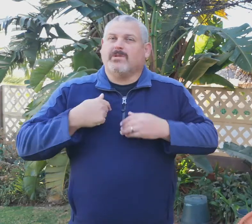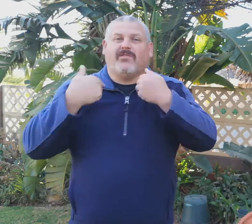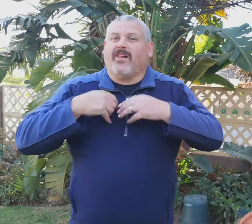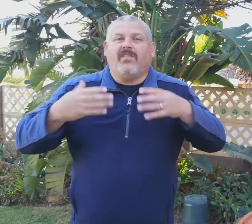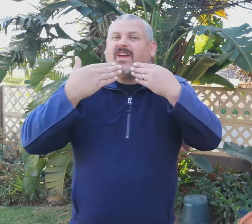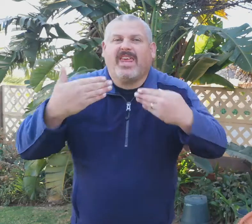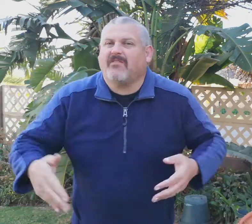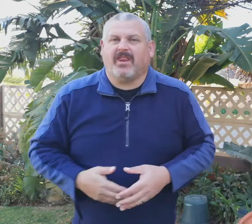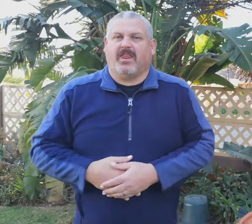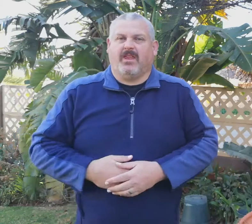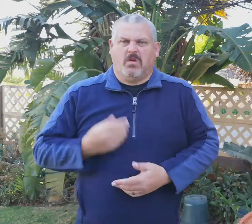Ons wil nie te gee nie.